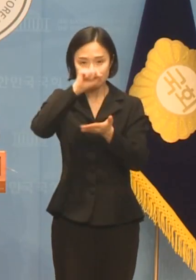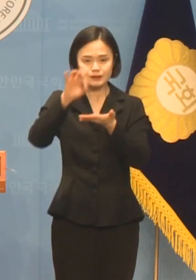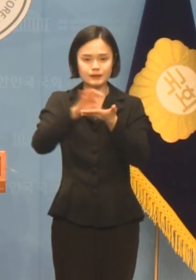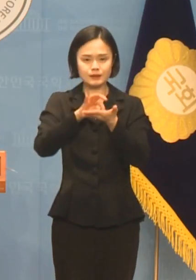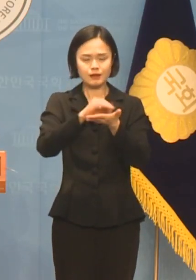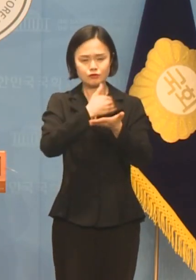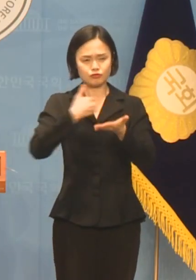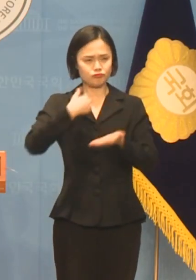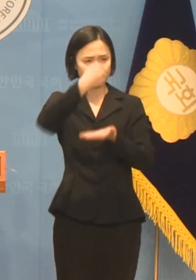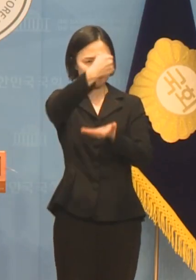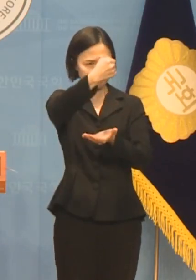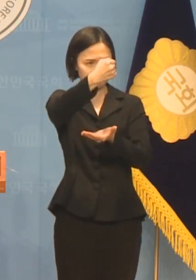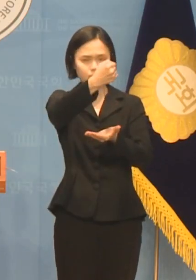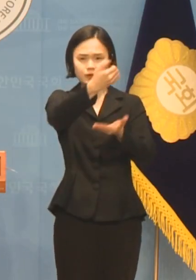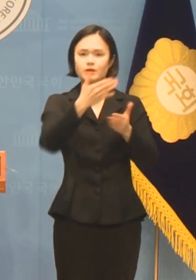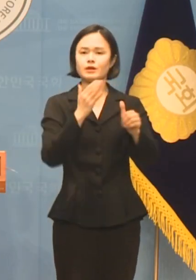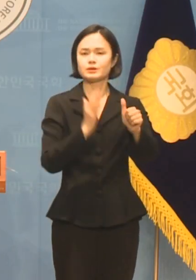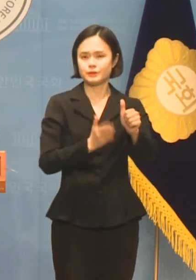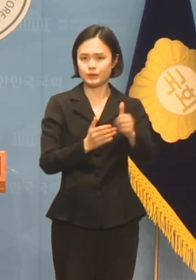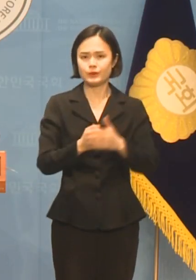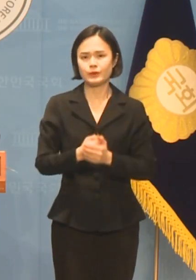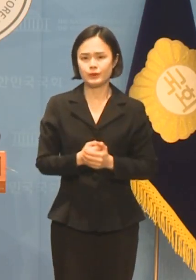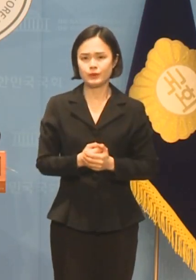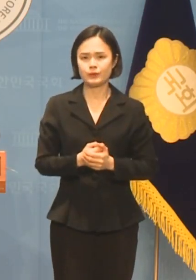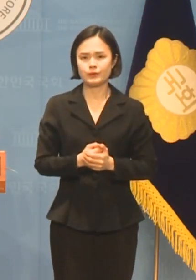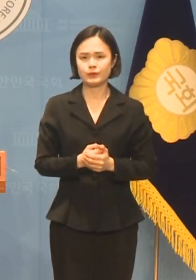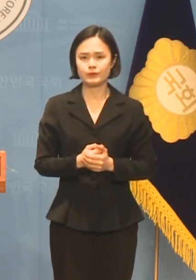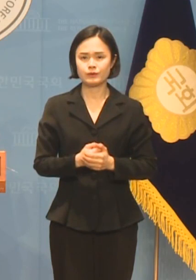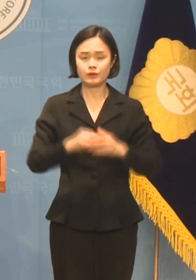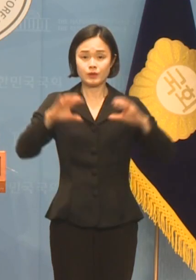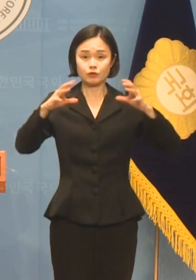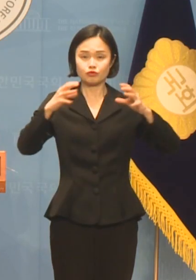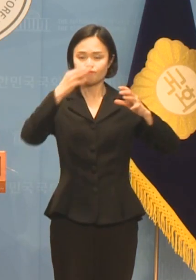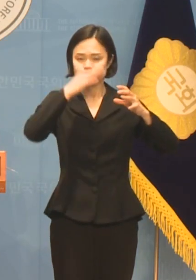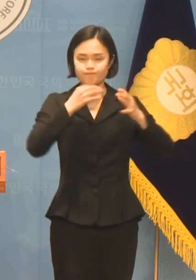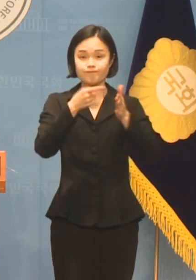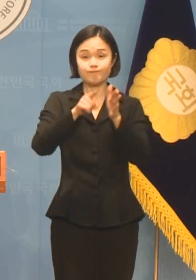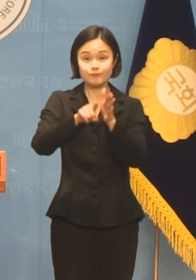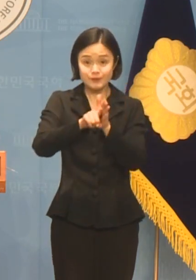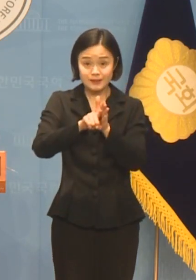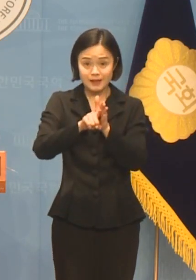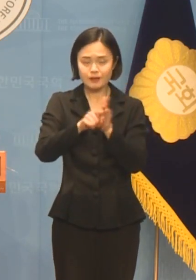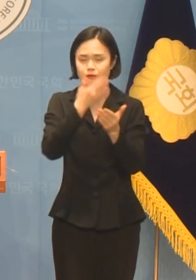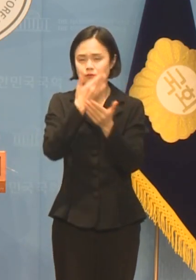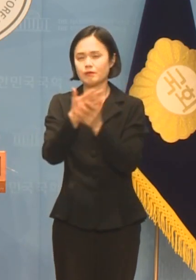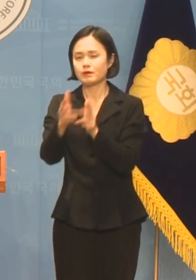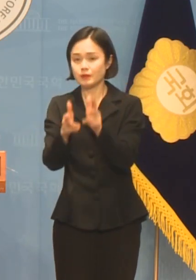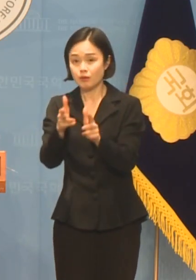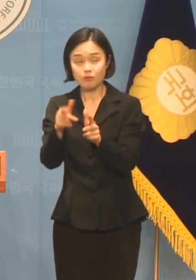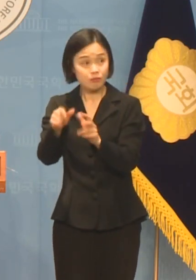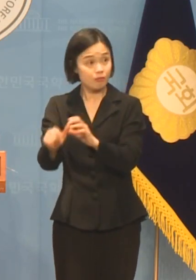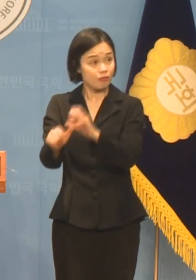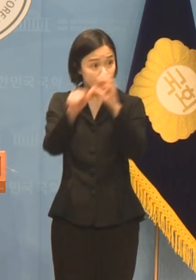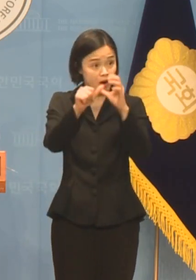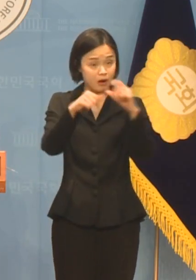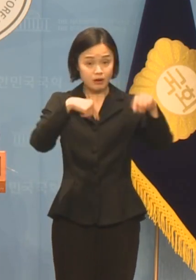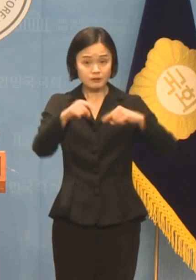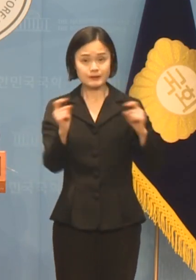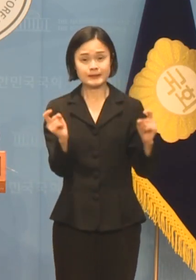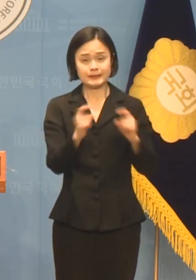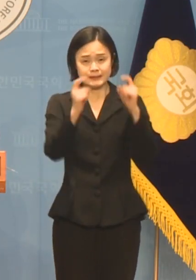주십시오. 국익을 위한 중대한 사업에 정치적 계산과 정쟁을 들이대는